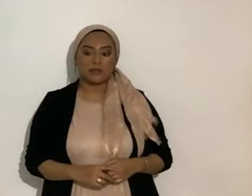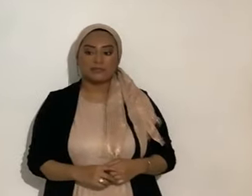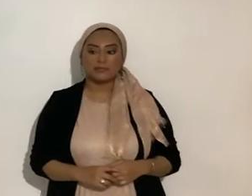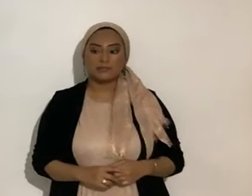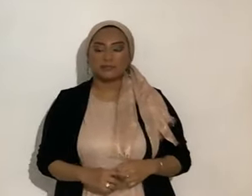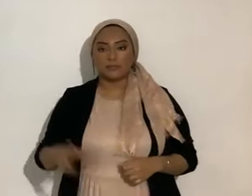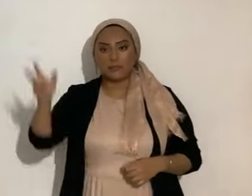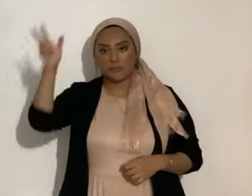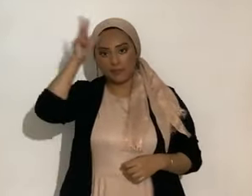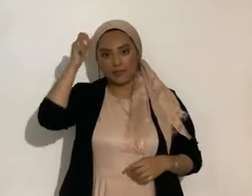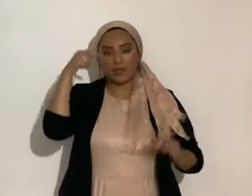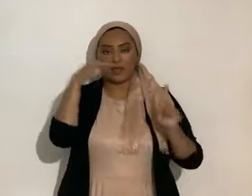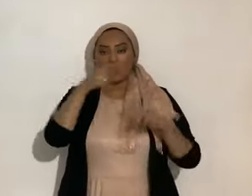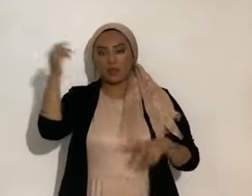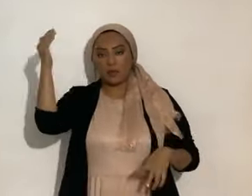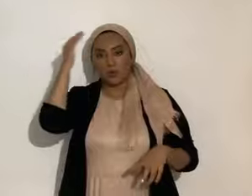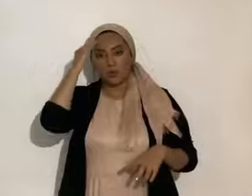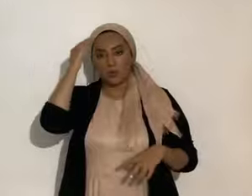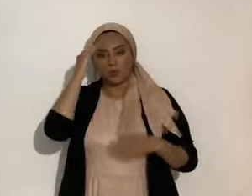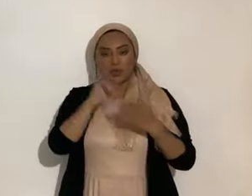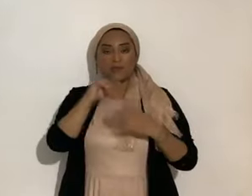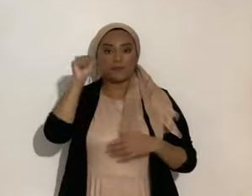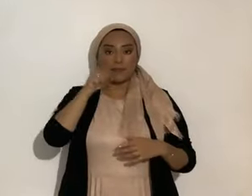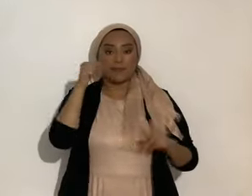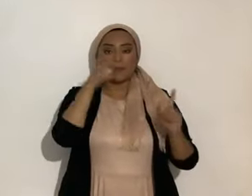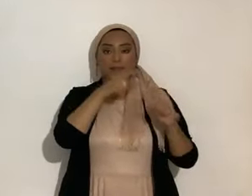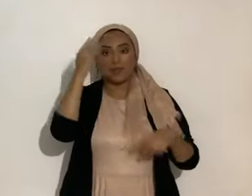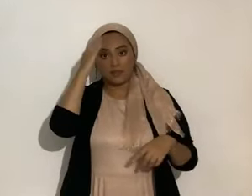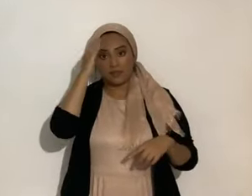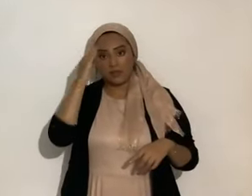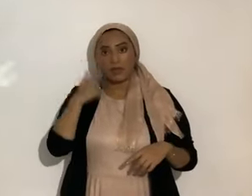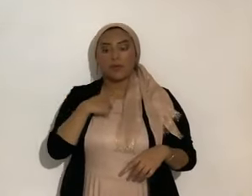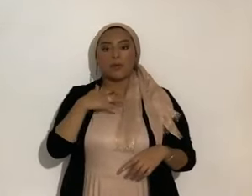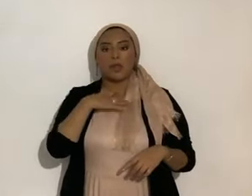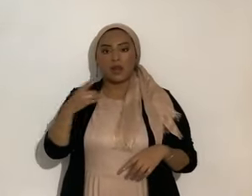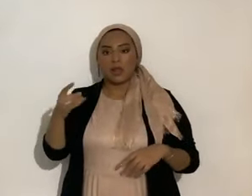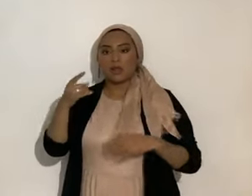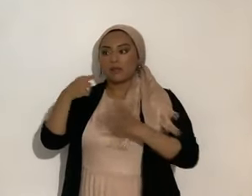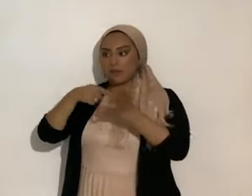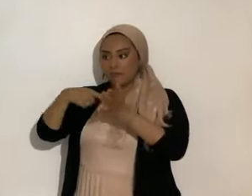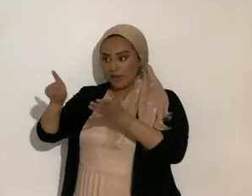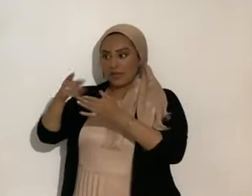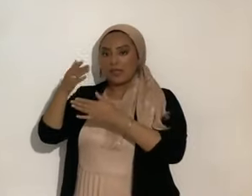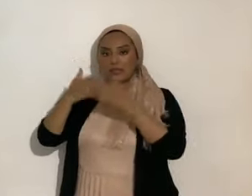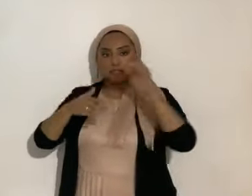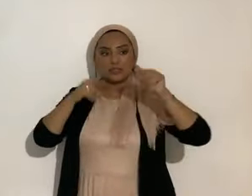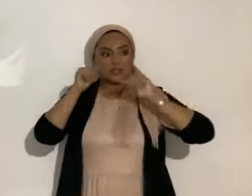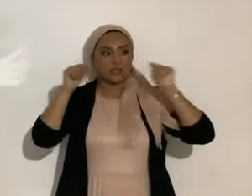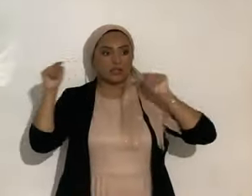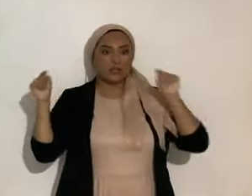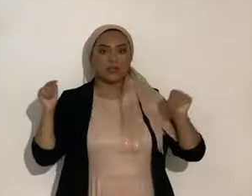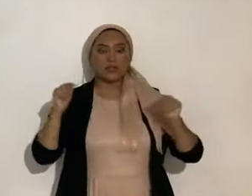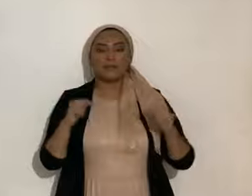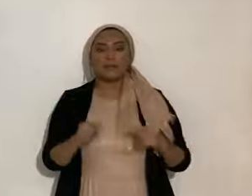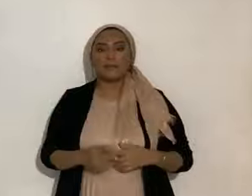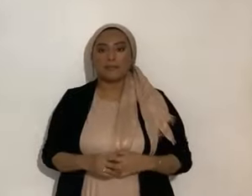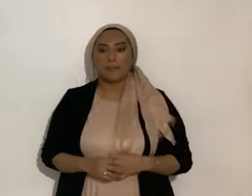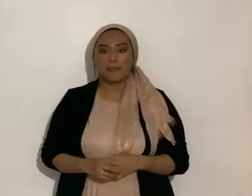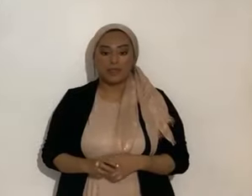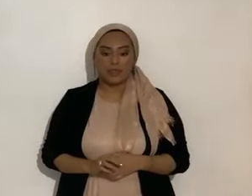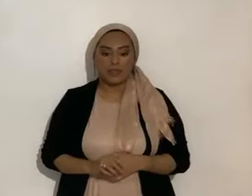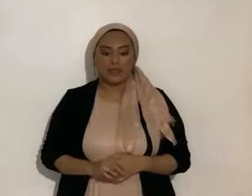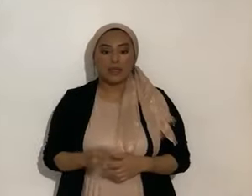el enemigo conoce eso, ¿sí? Porque sabe que nos gusta comprar ciertas cosas, ¿sí? El ojo que todo lo ve ahora,